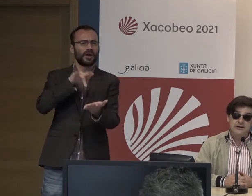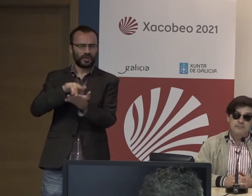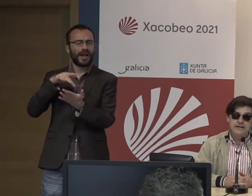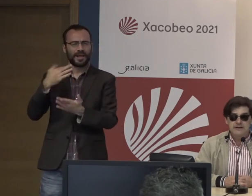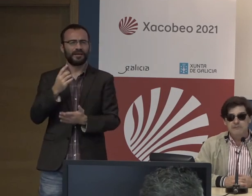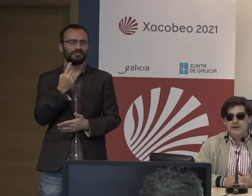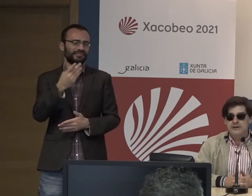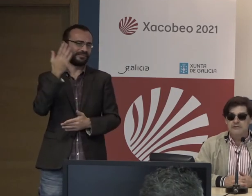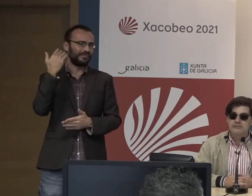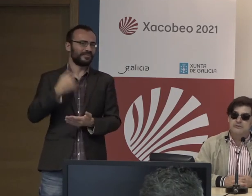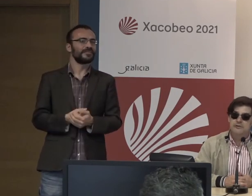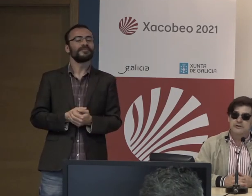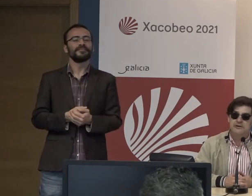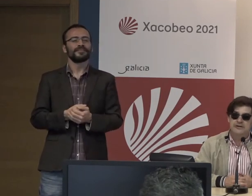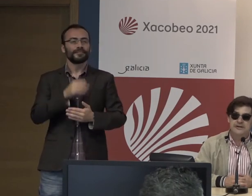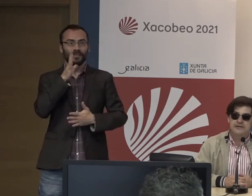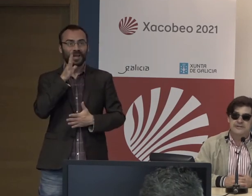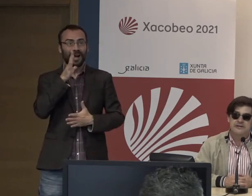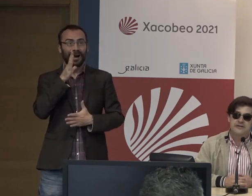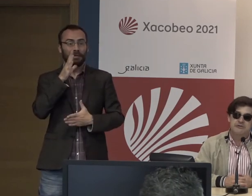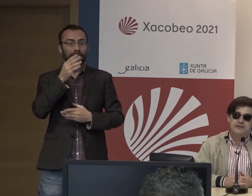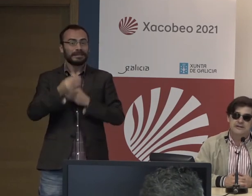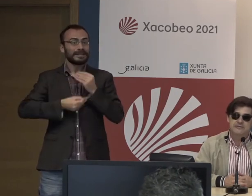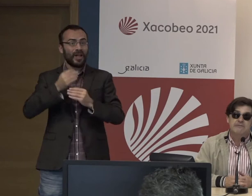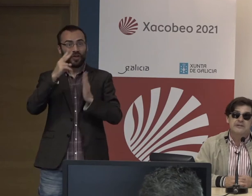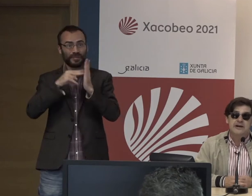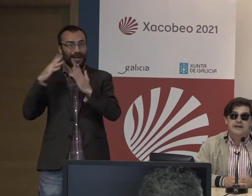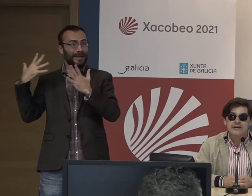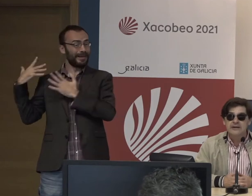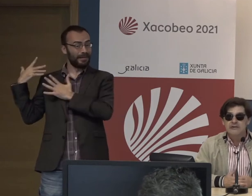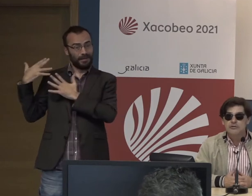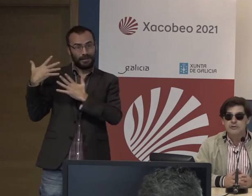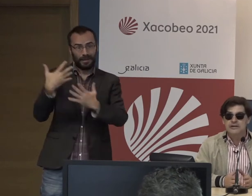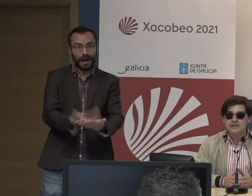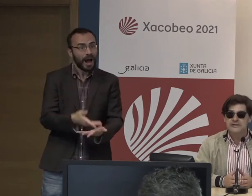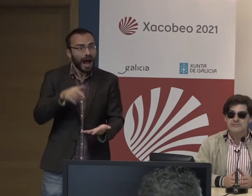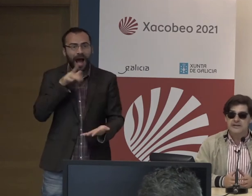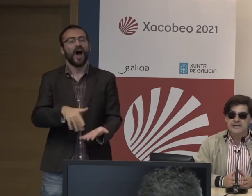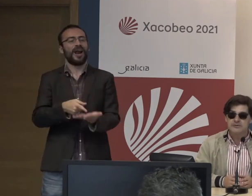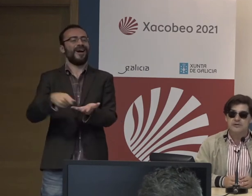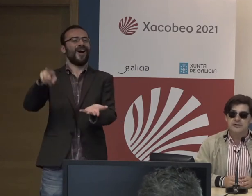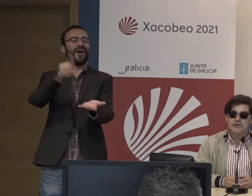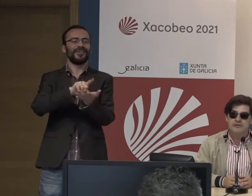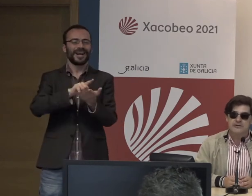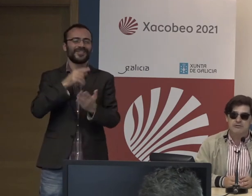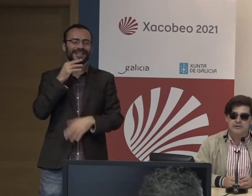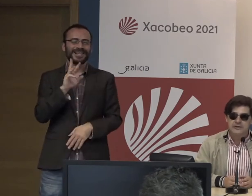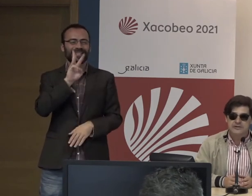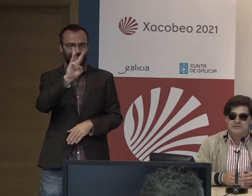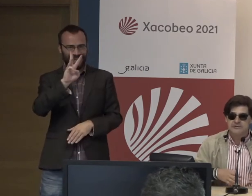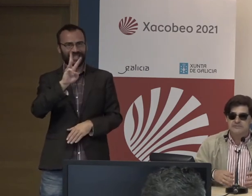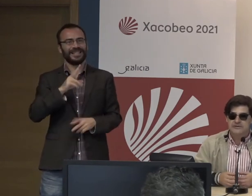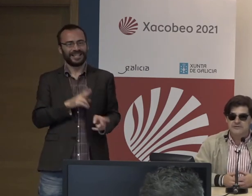de la vida fundacional, no lo hemos vuelto a hacer ahora hasta el 19, en el que tenemos la fase de arranque, con solo las tres etapas que hayas, coincidiendo también con